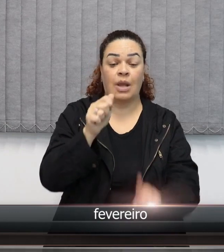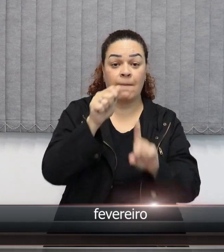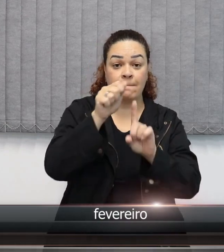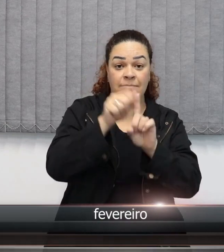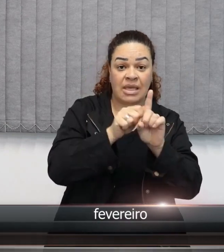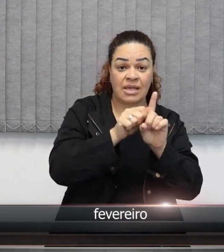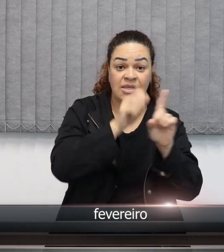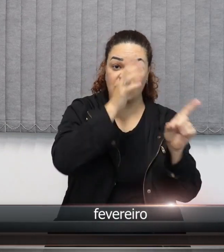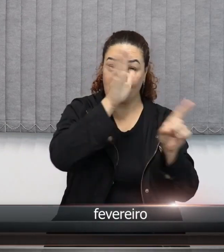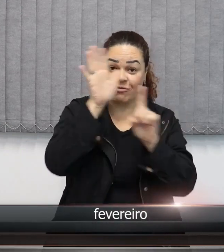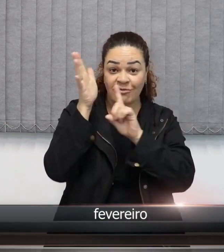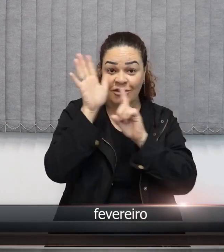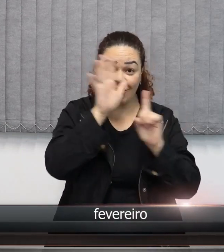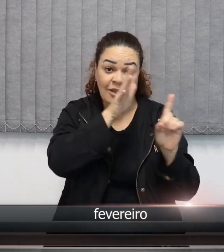fevereiro,